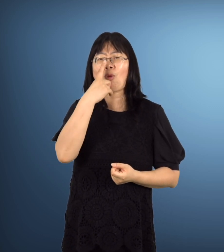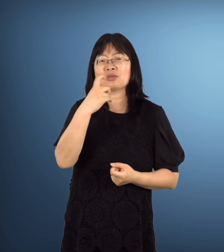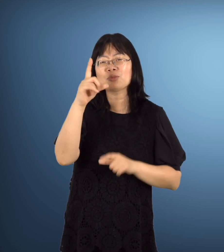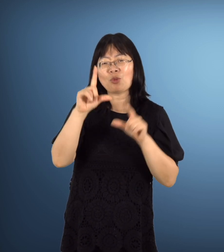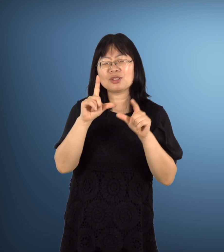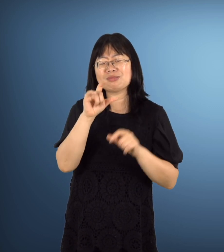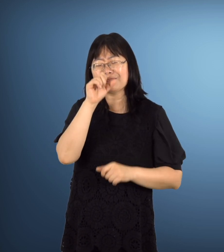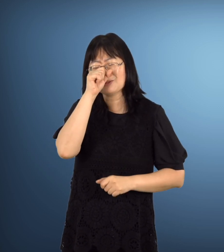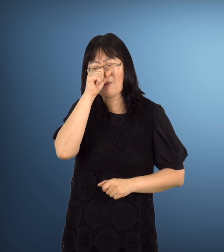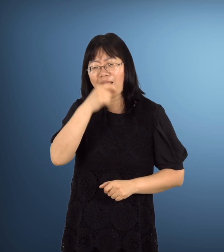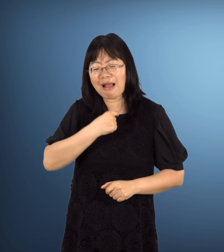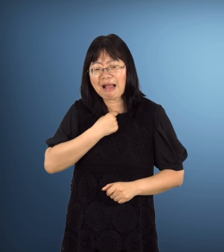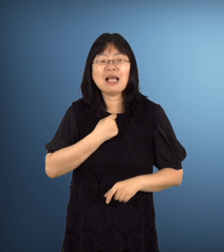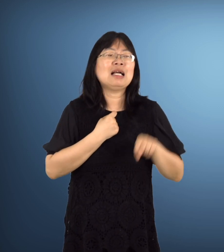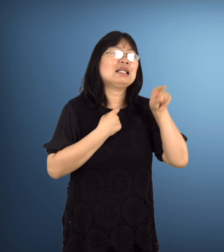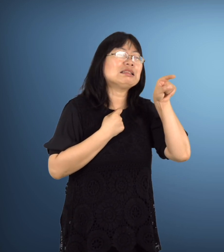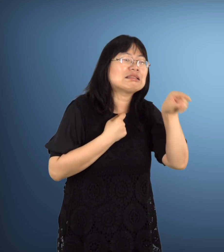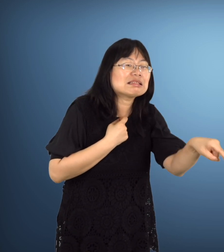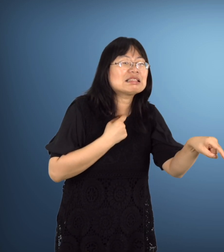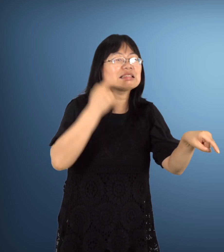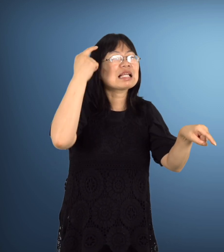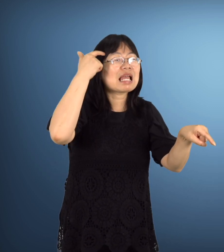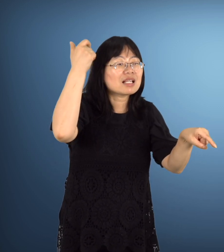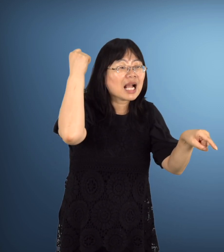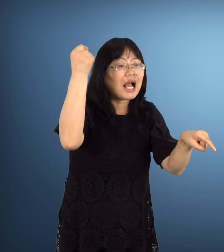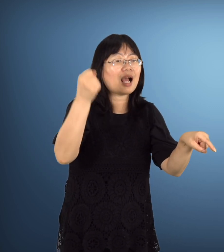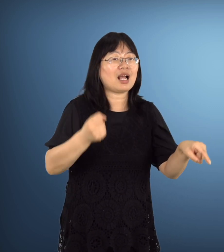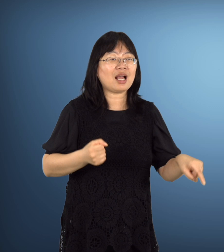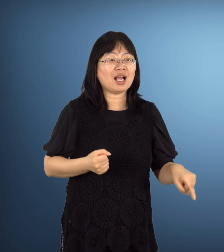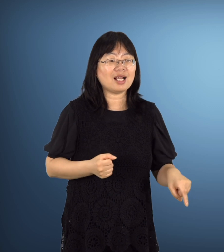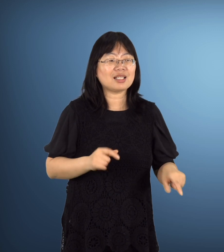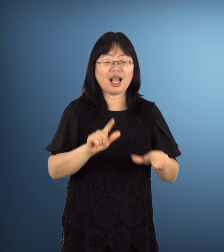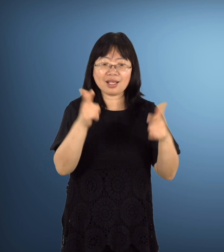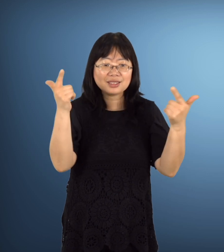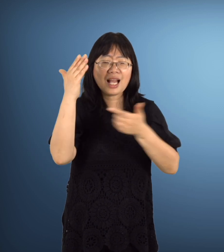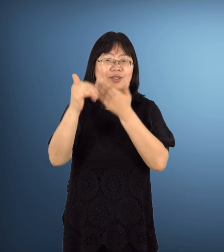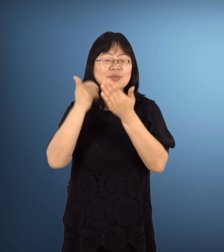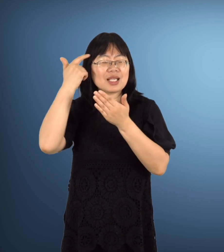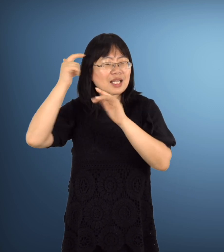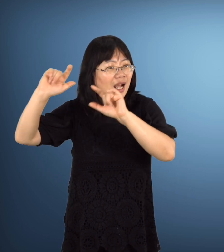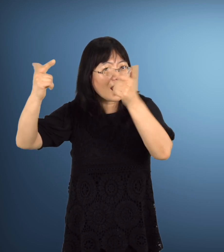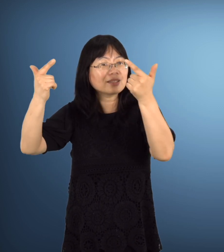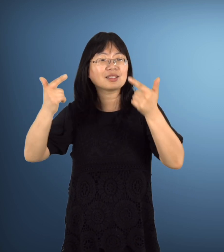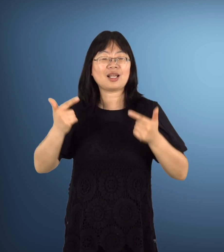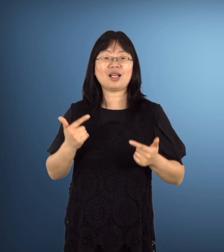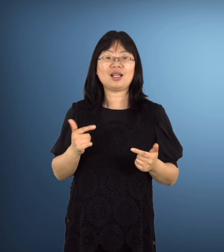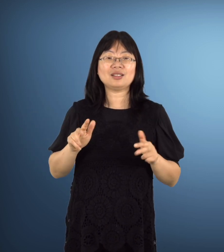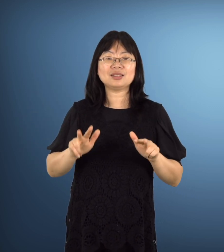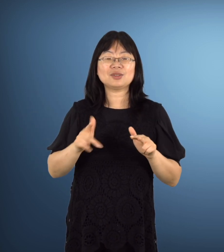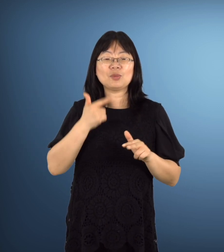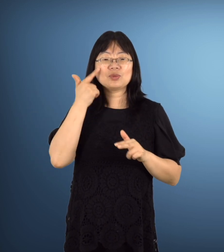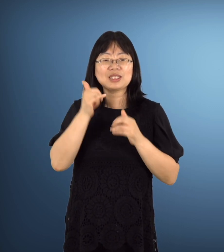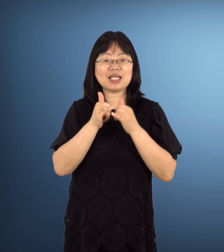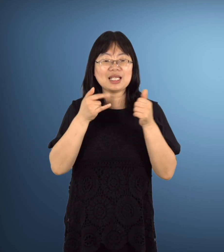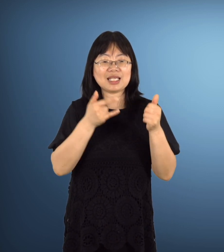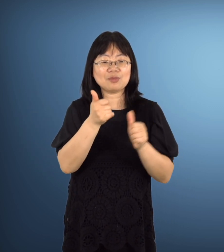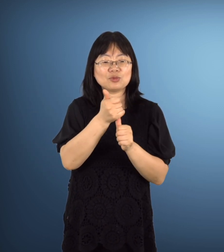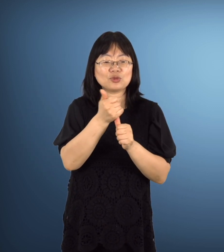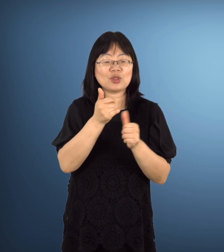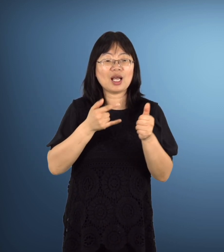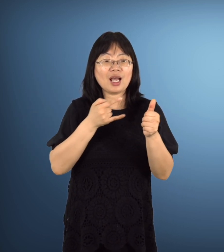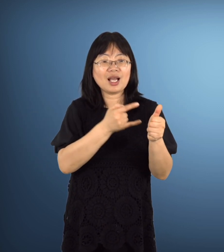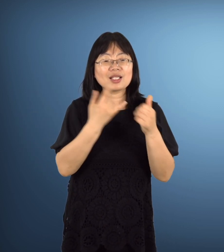좋겠습니다. 그건 네 생각이고 아니란 말이에요. 제가 요즘 우리 목회자들에게,